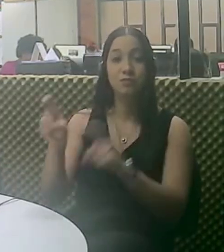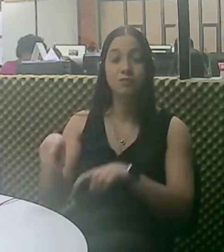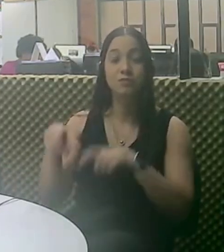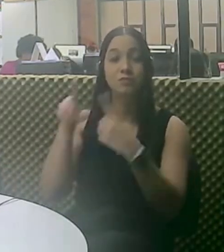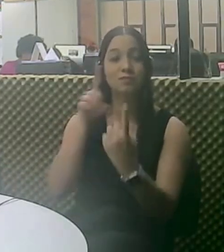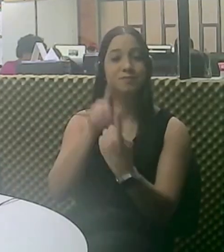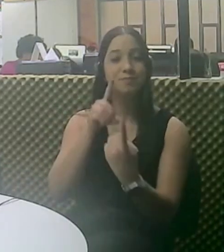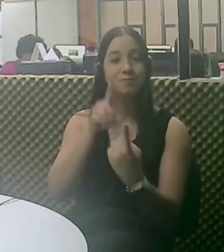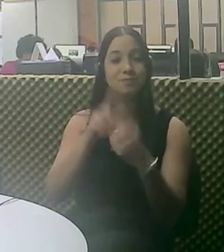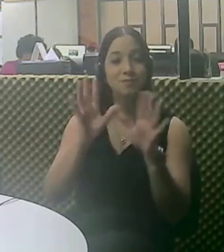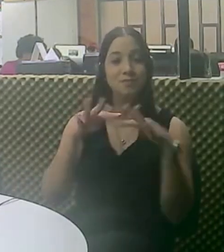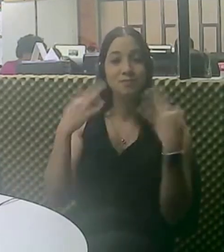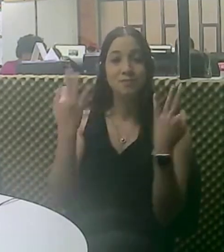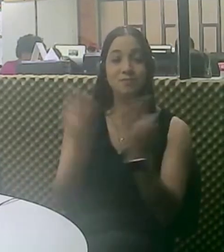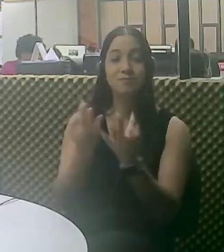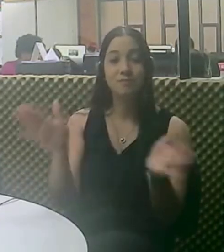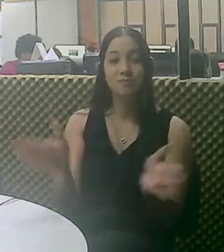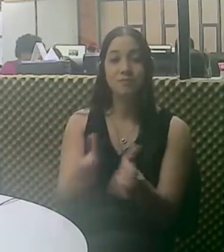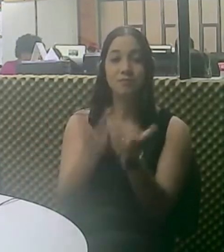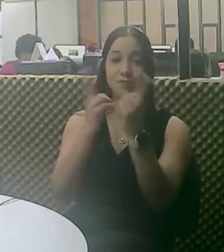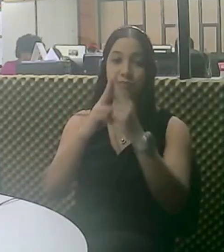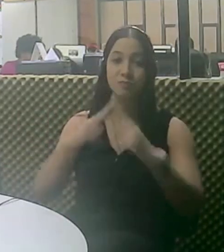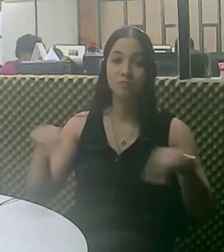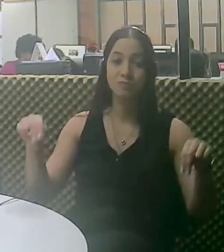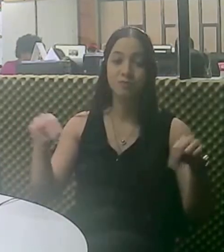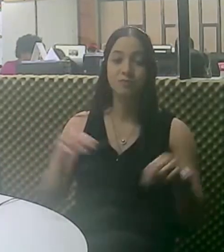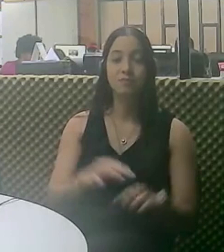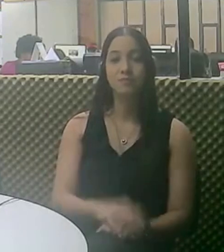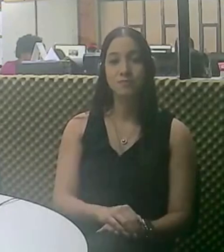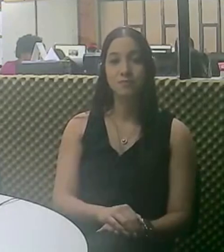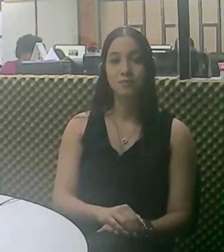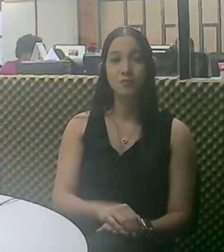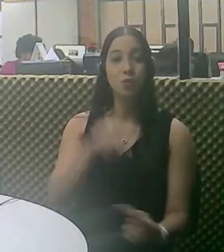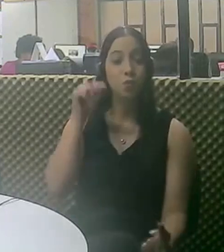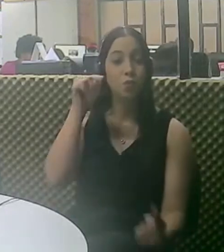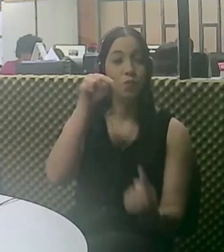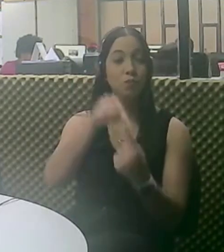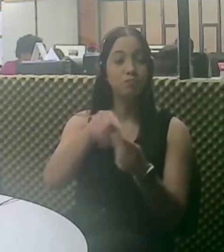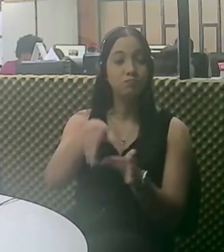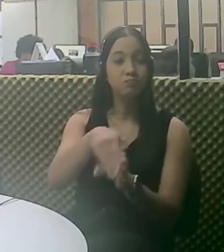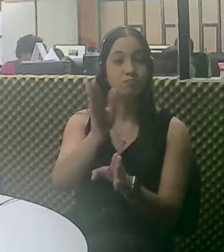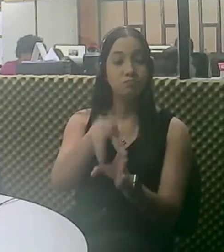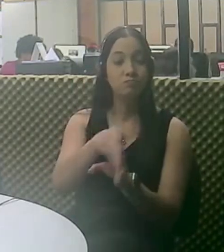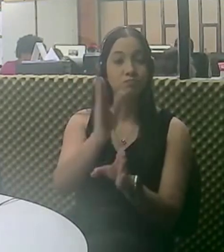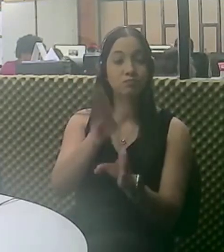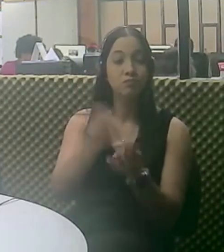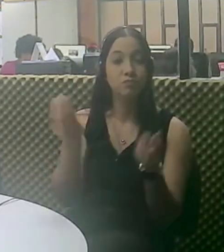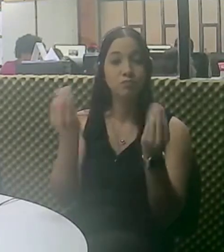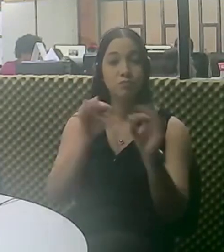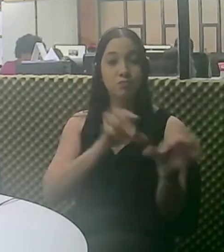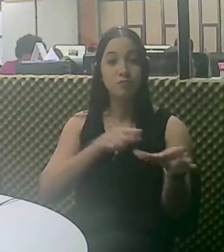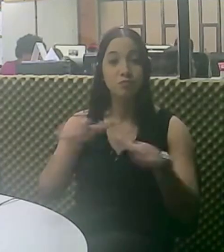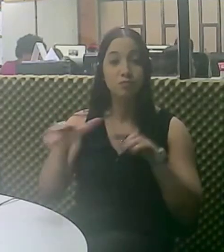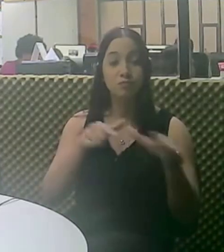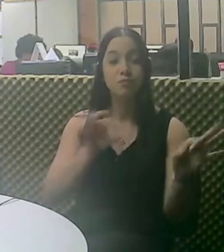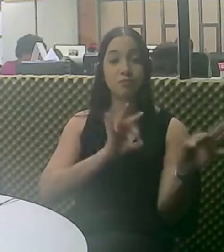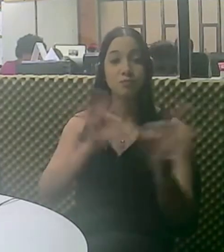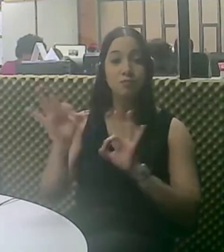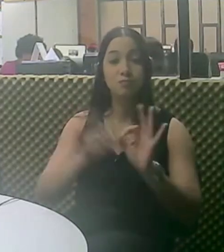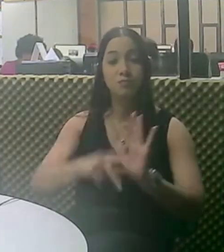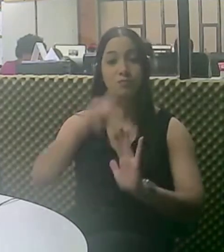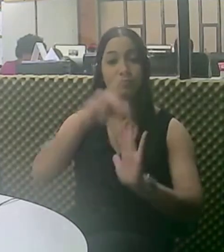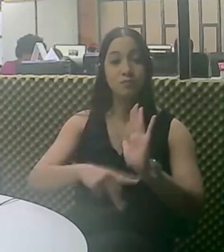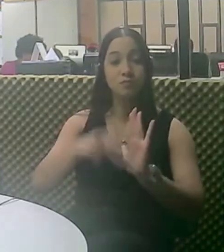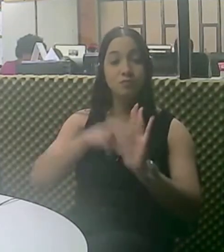prestando atendimentos às famílias em situação de vulnerabilidade, com o objetivo de orientar sobre inserção em serviços,